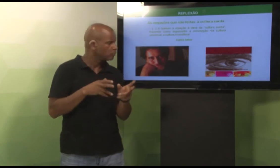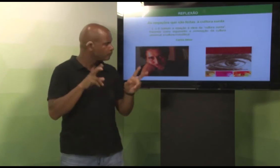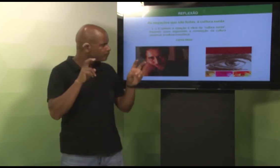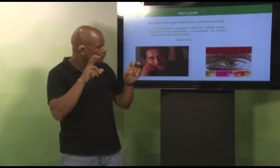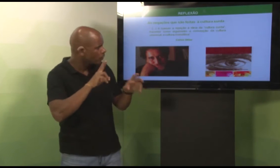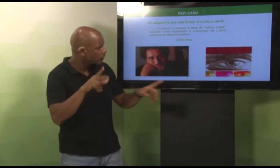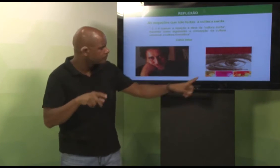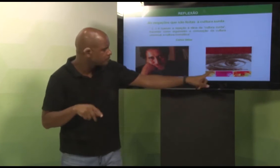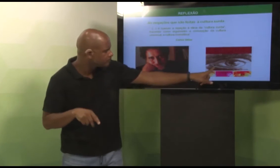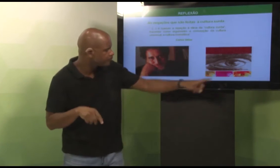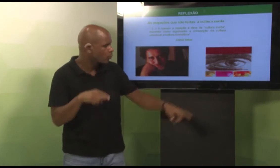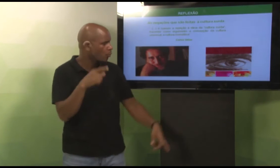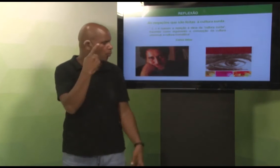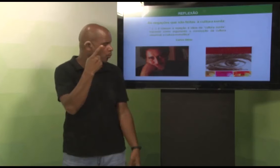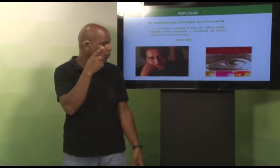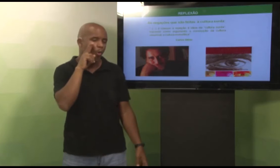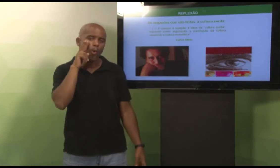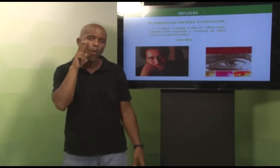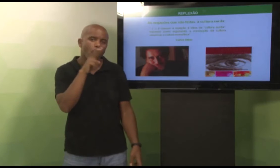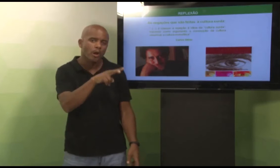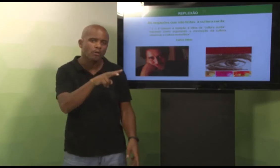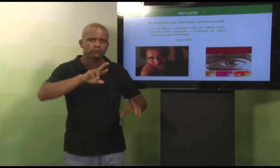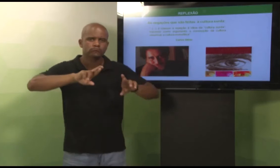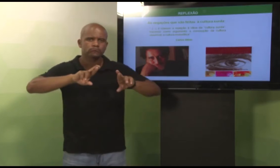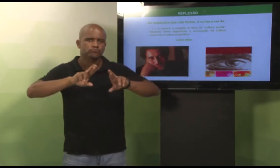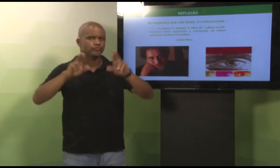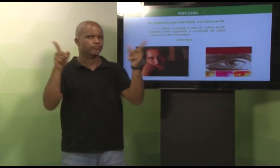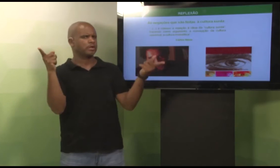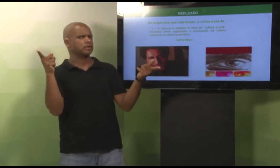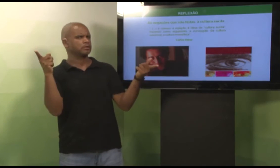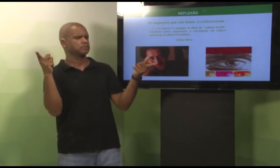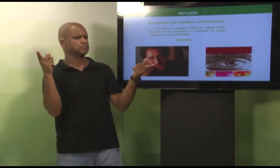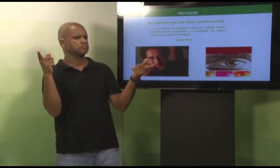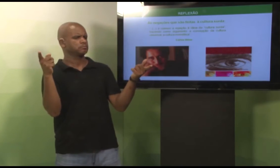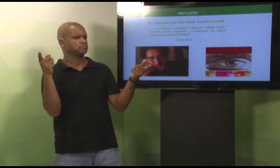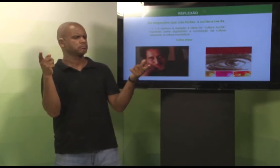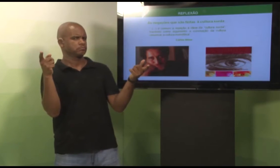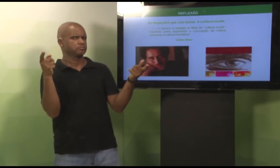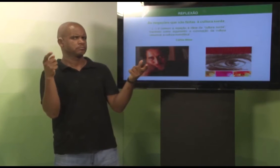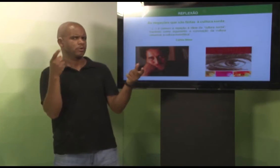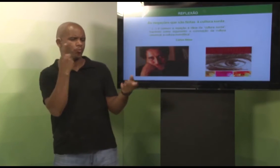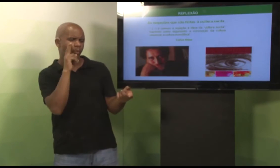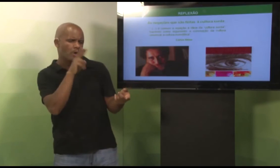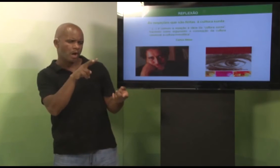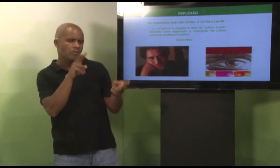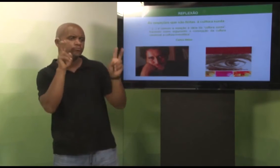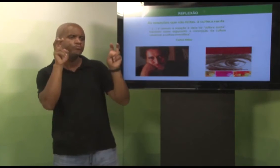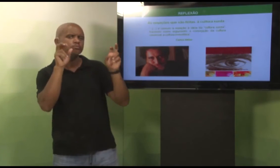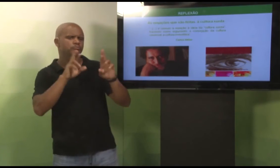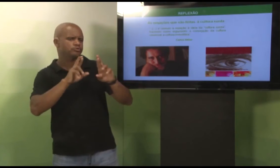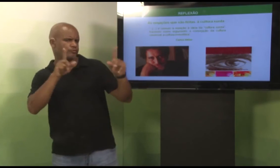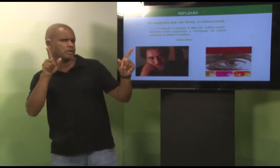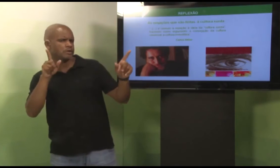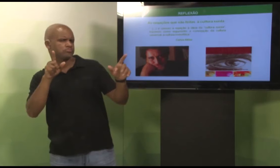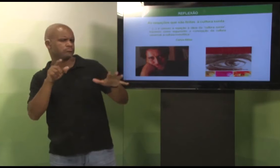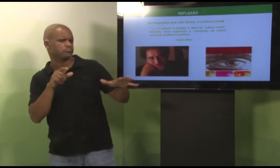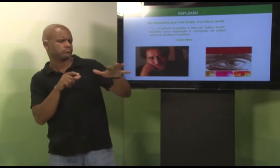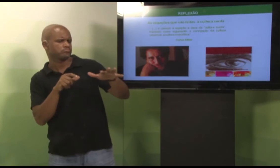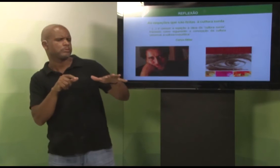apoiou a comunidade surda, escreveu livros. Vejam, um olhar